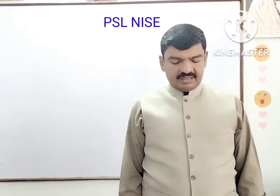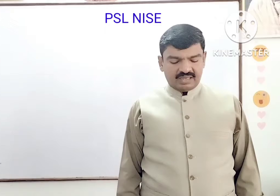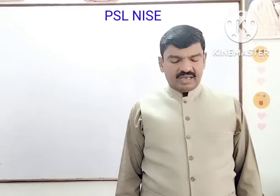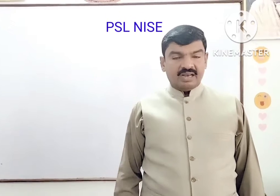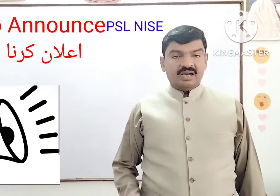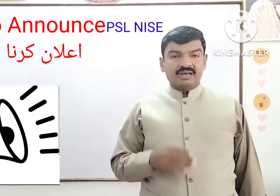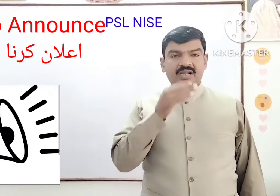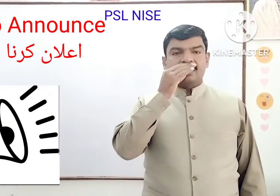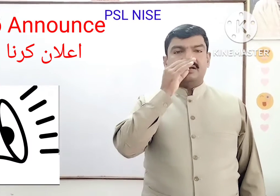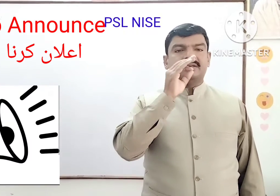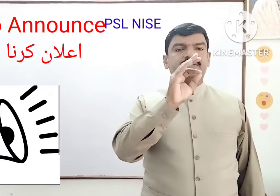ऐलान करना,